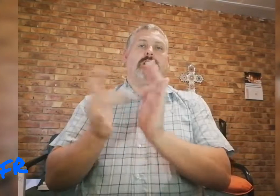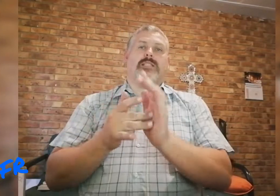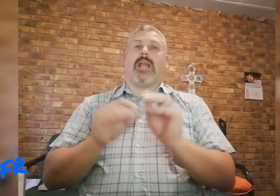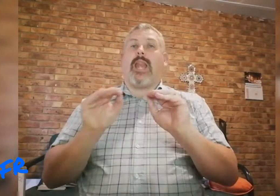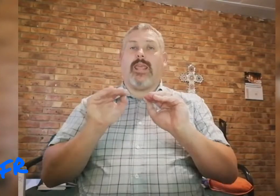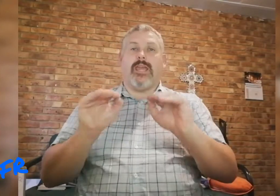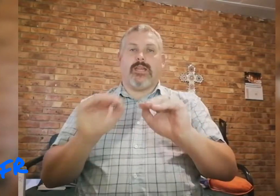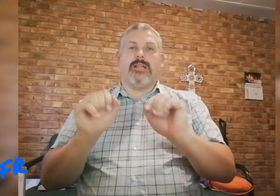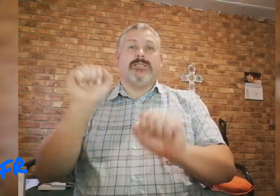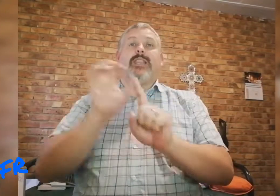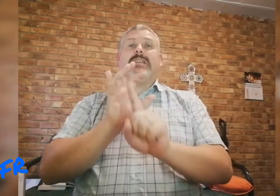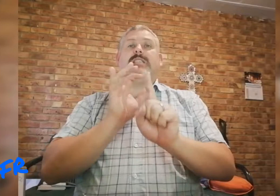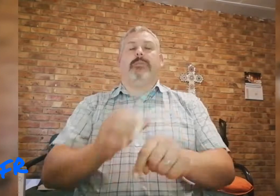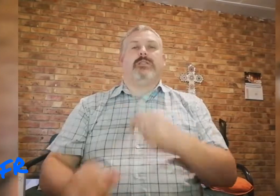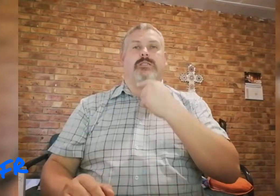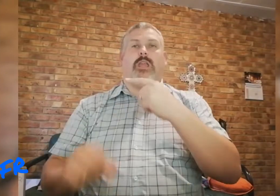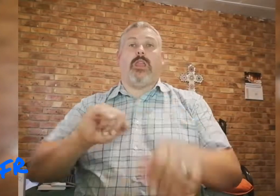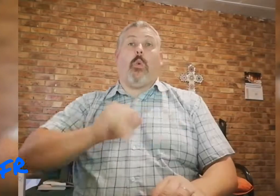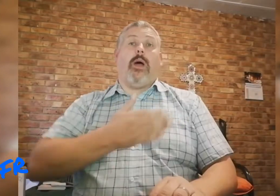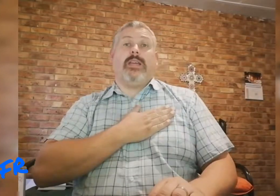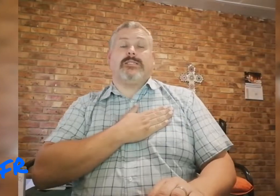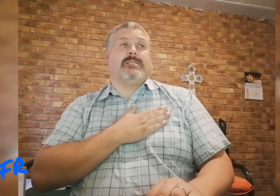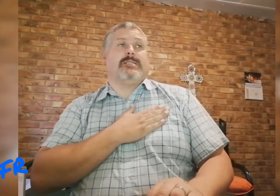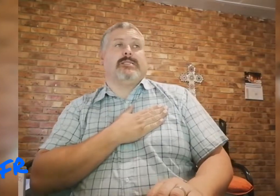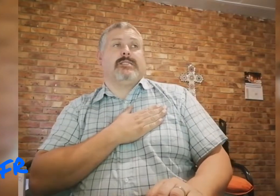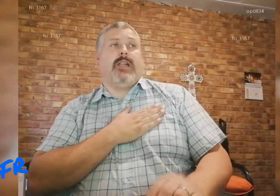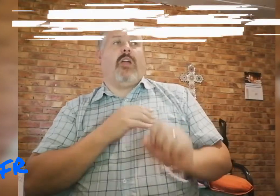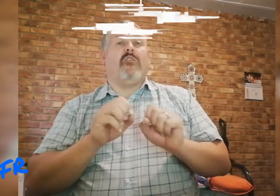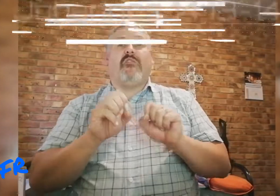Jesus leer die disciples in Johannes